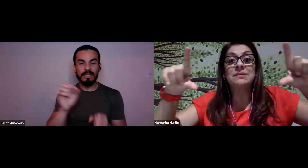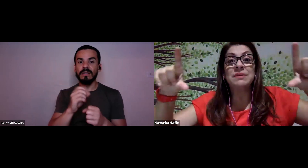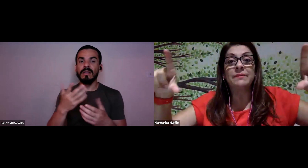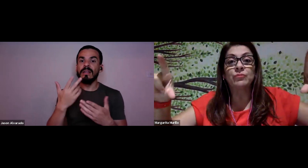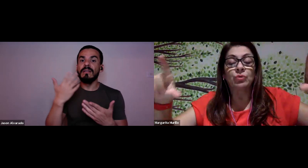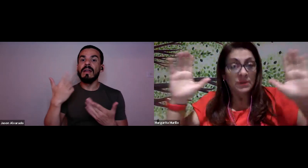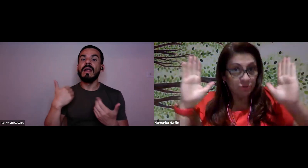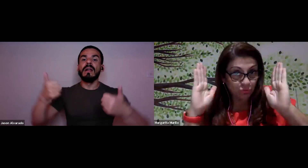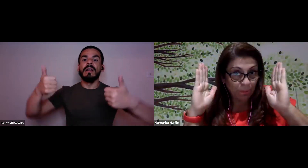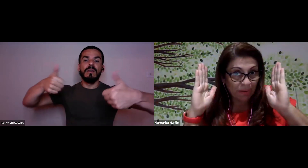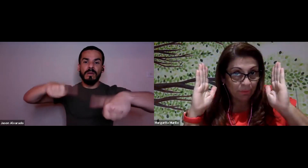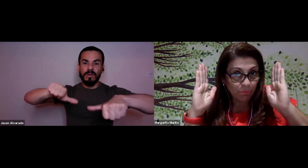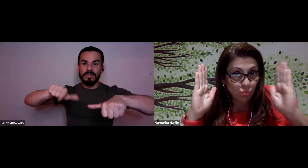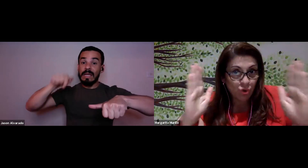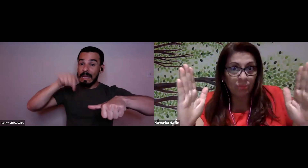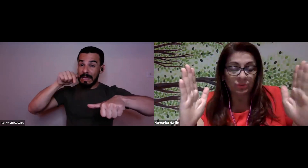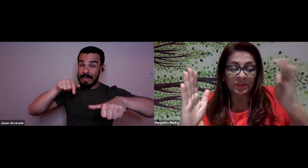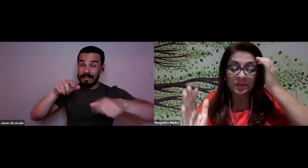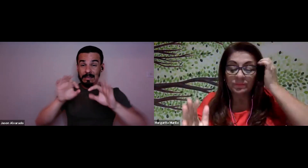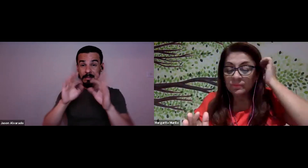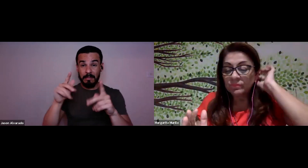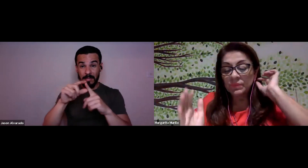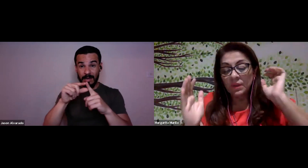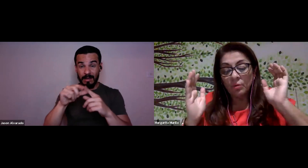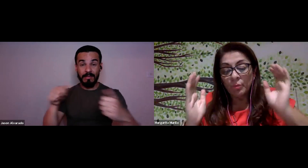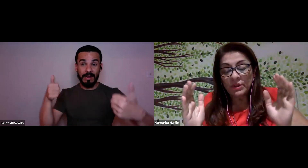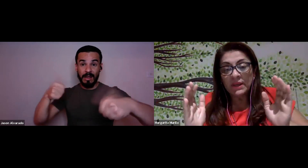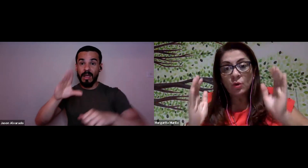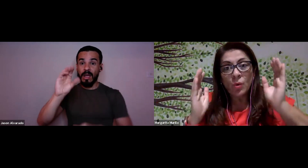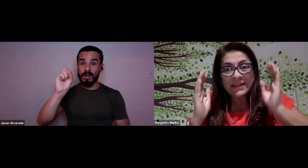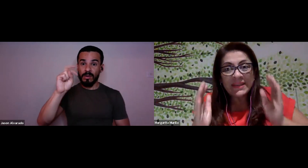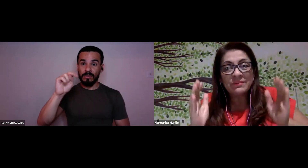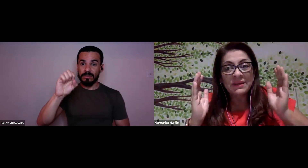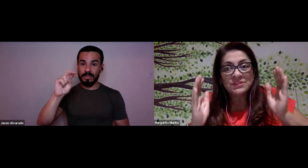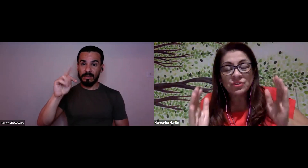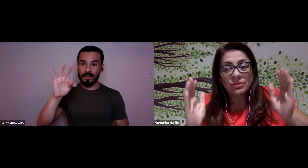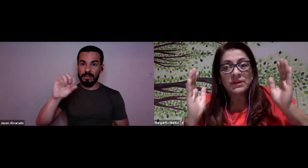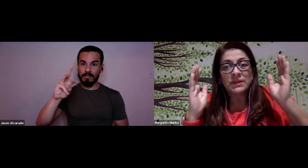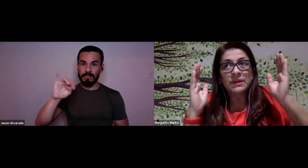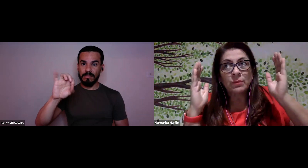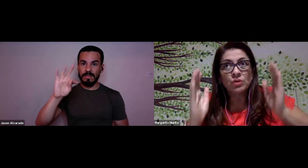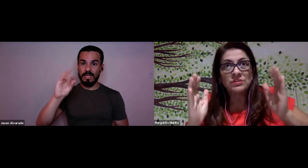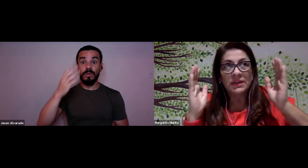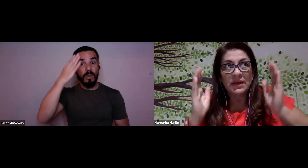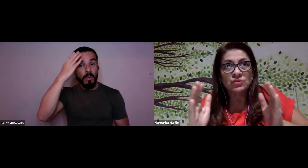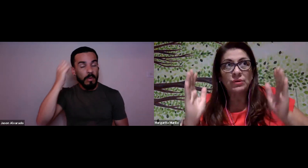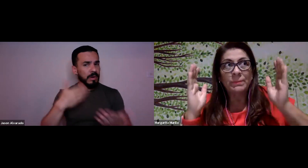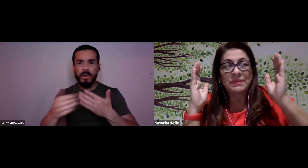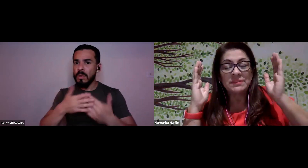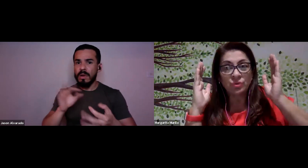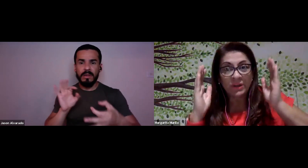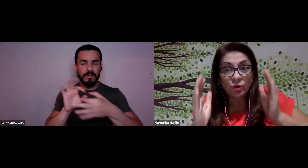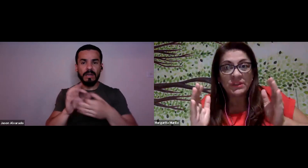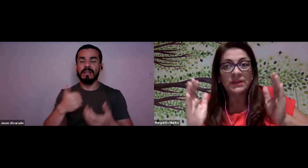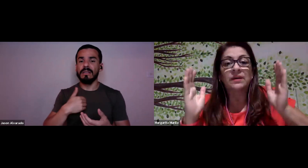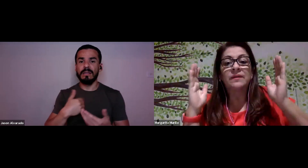consentimiento esto es una palabra muy importante porque Cualquier relación que que vos tengas con